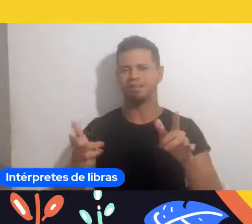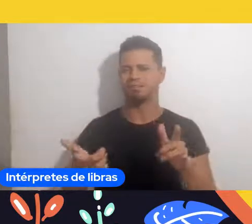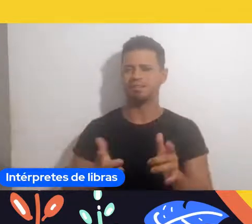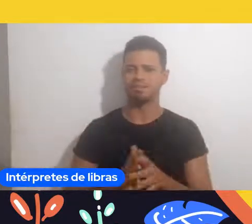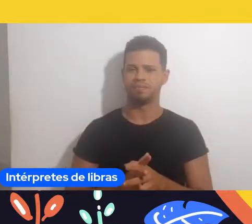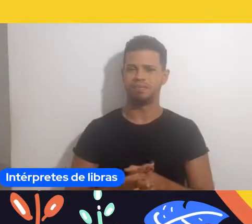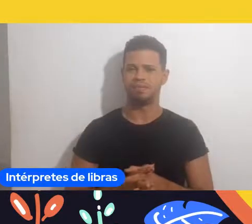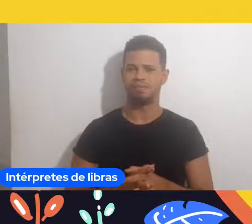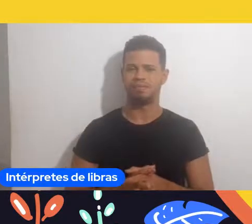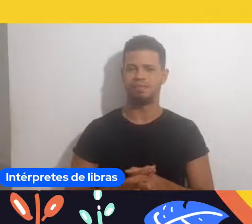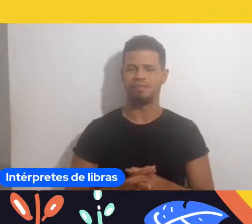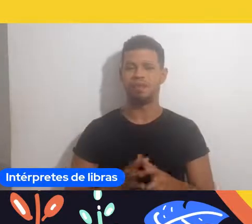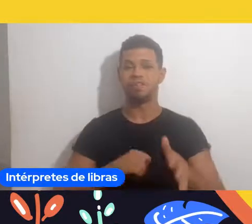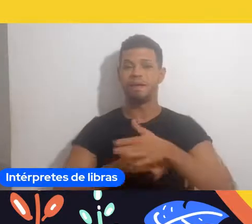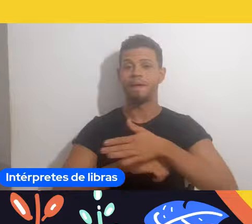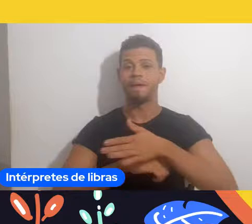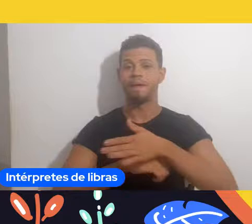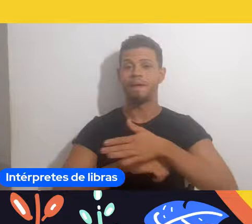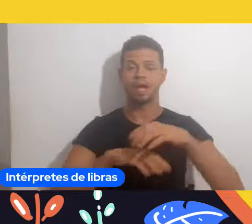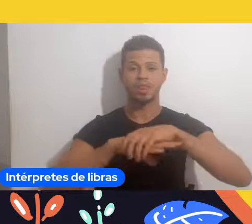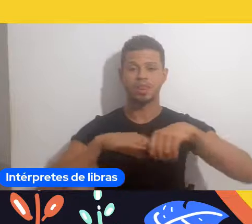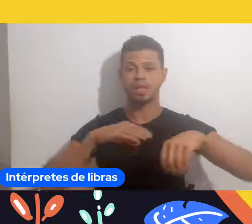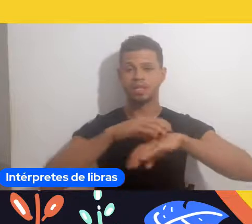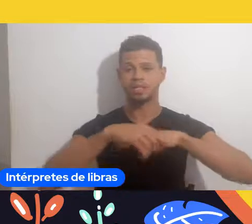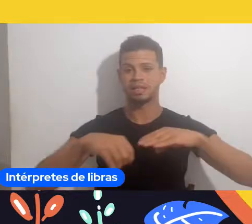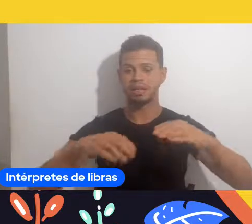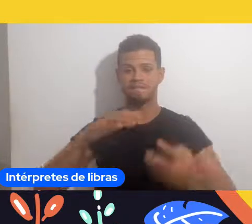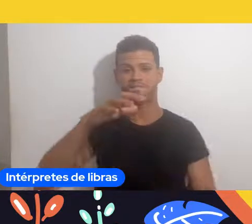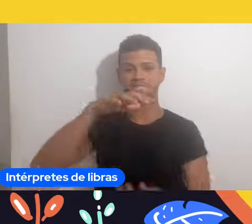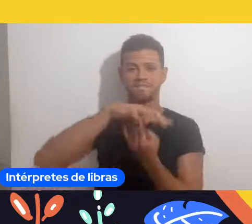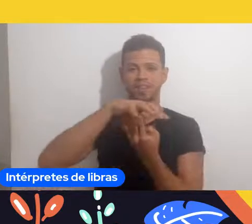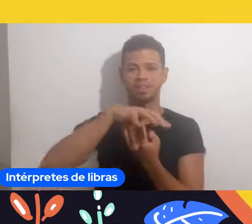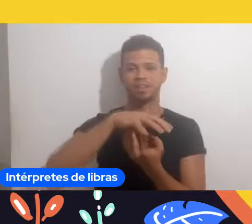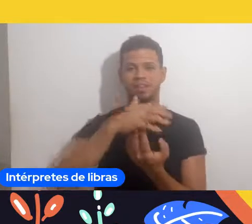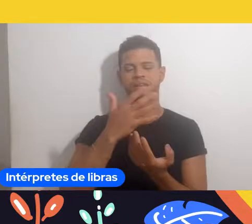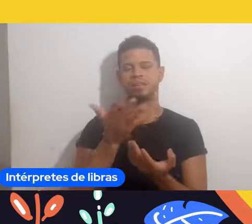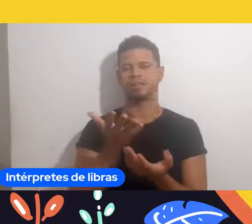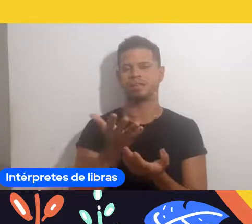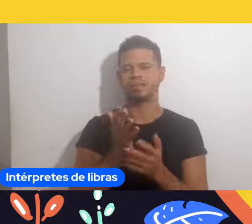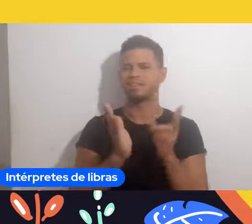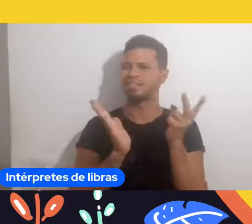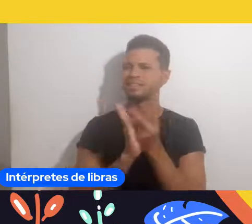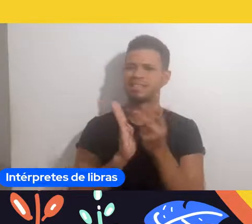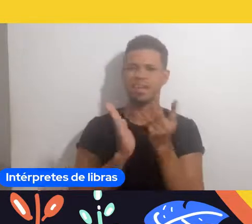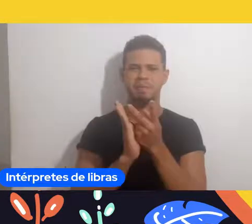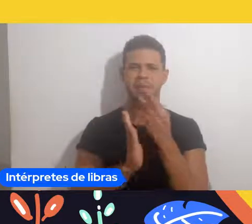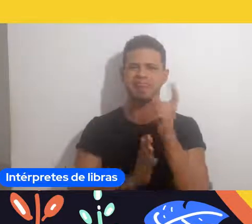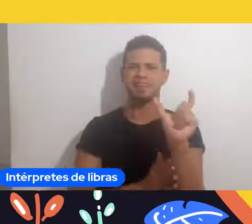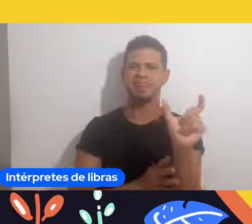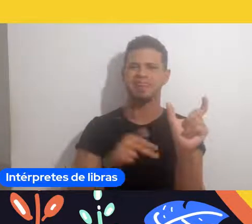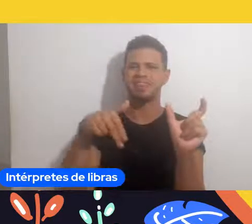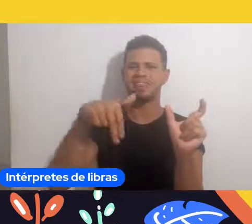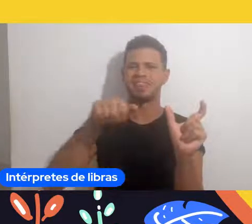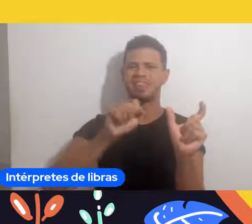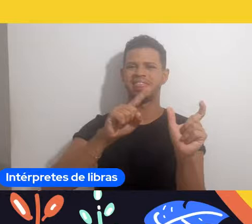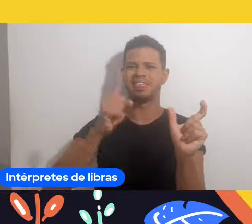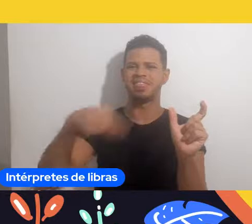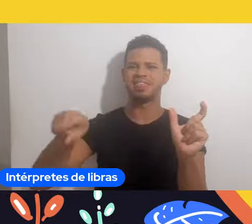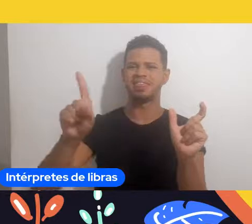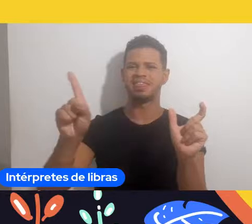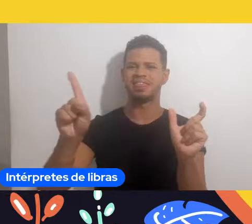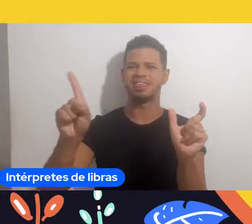Chega num parque, não tira o sapato para não se furar, para não... Sempre é esse não, é sempre essa proteção